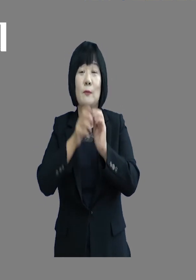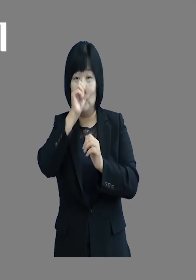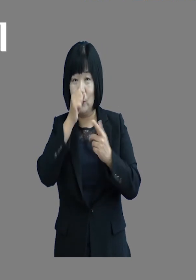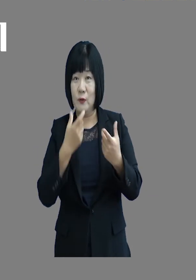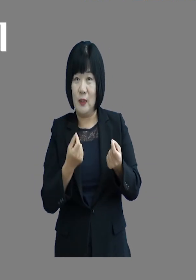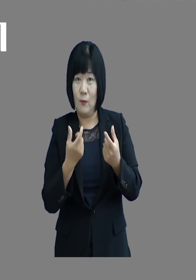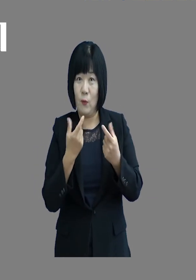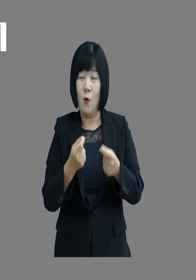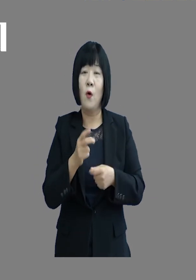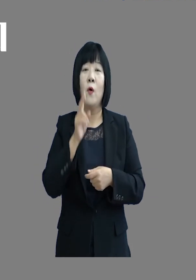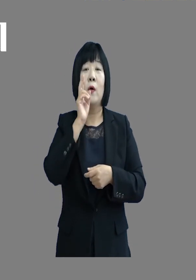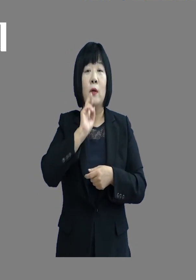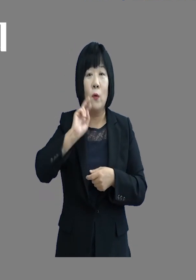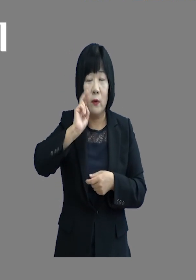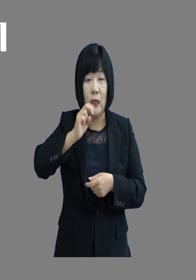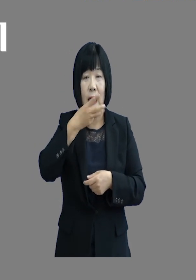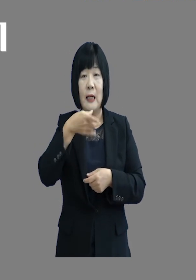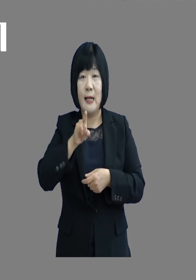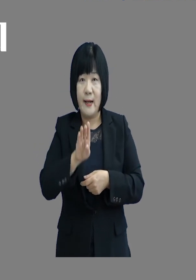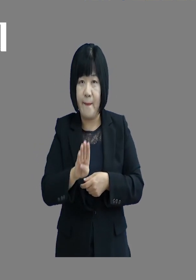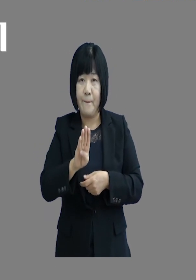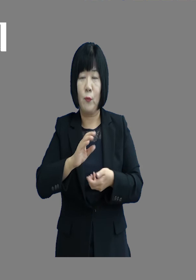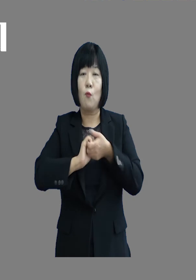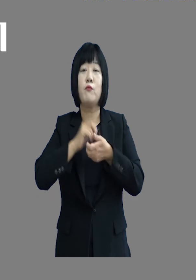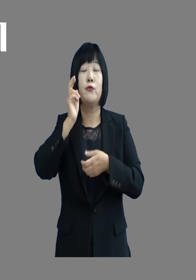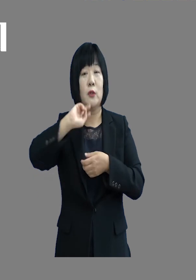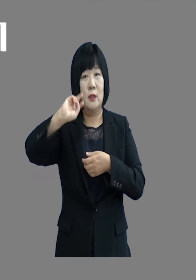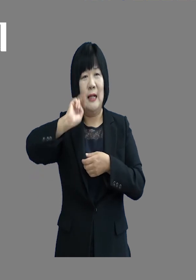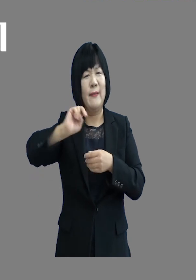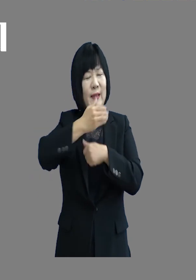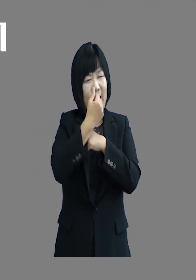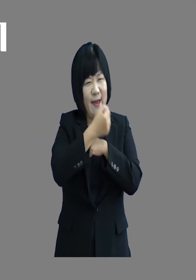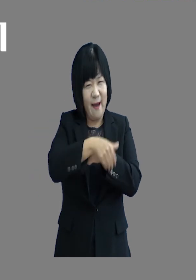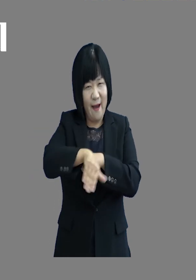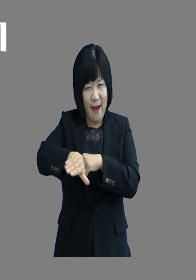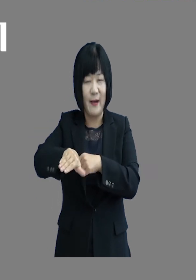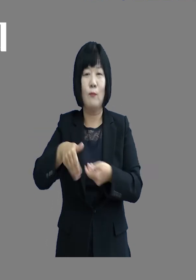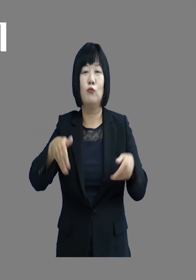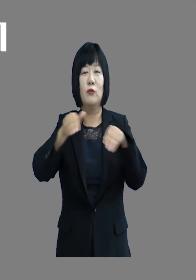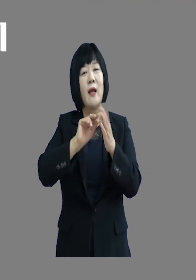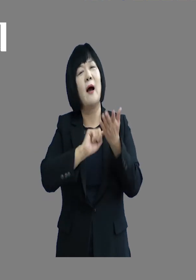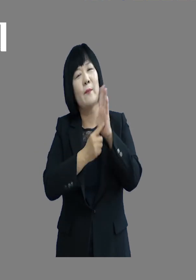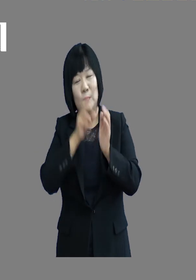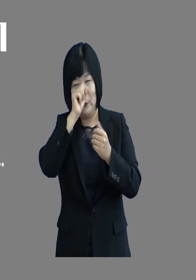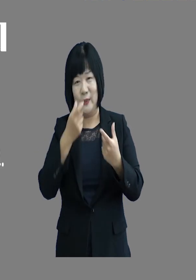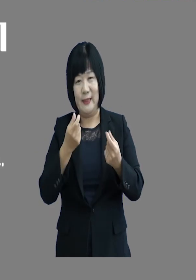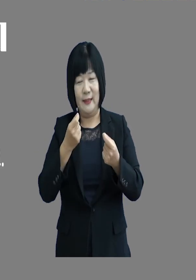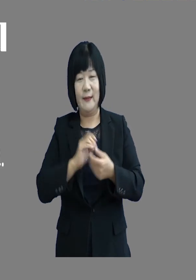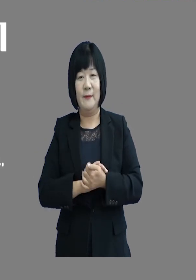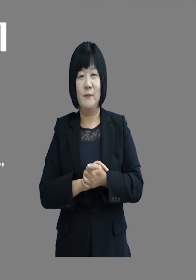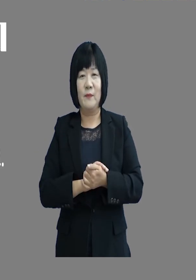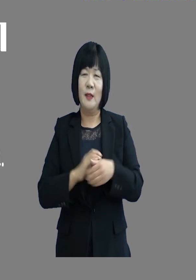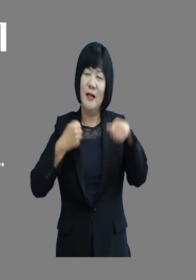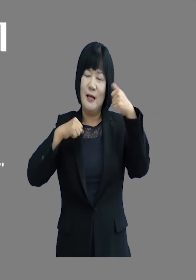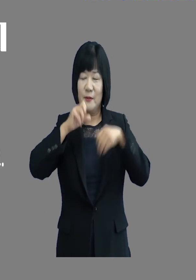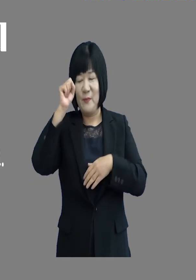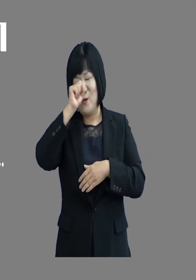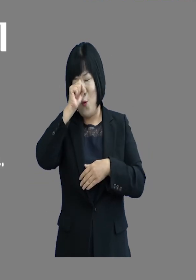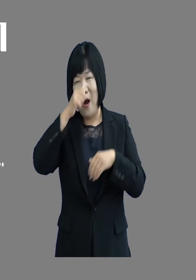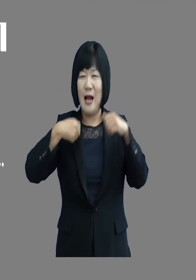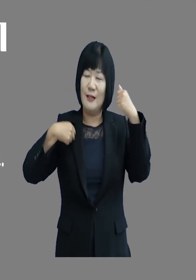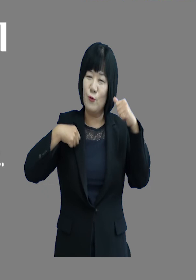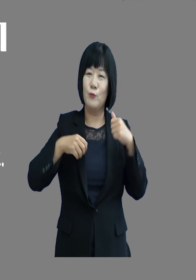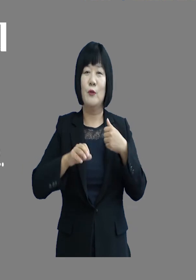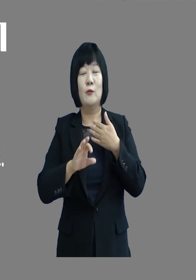랩이든 뮤지컬이든 다양한 장르로도 이런 무대 계속 이어졌으면 좋겠다는 바람입니다. 춤이 좋아 춤을 추며